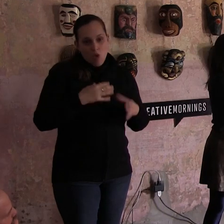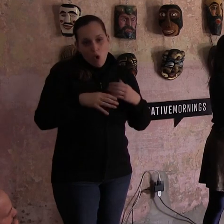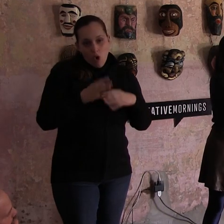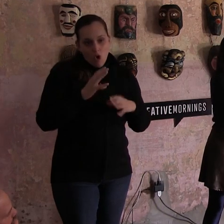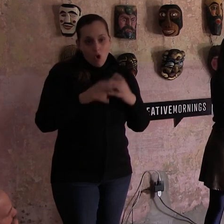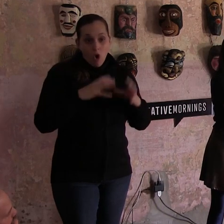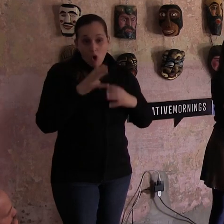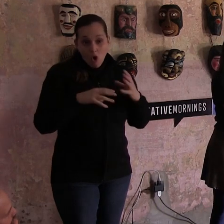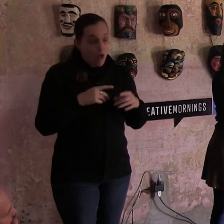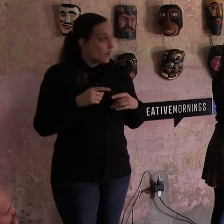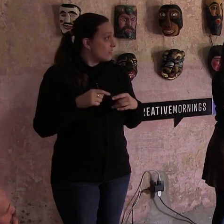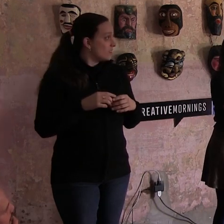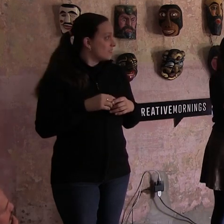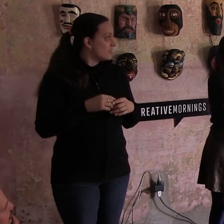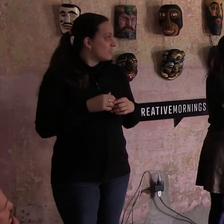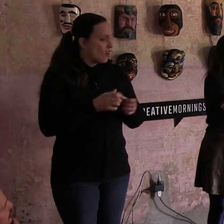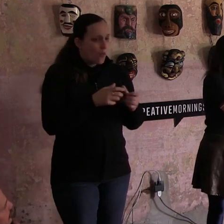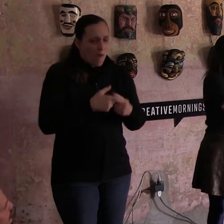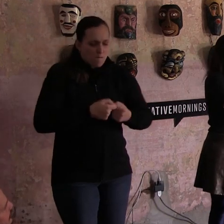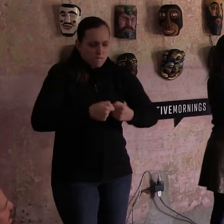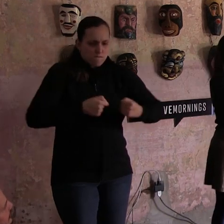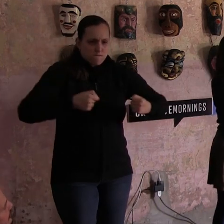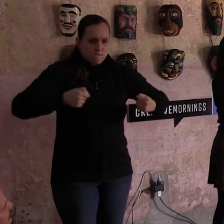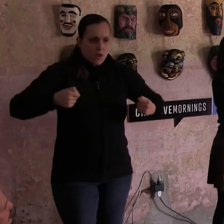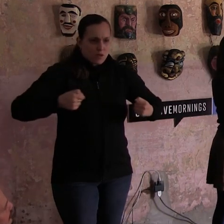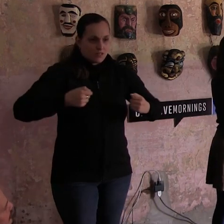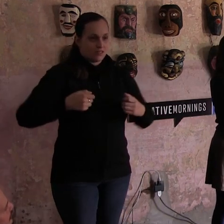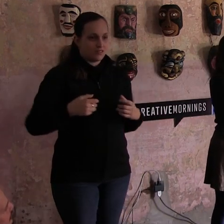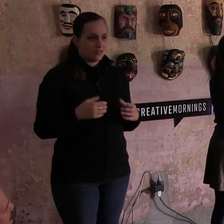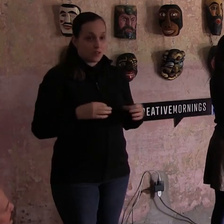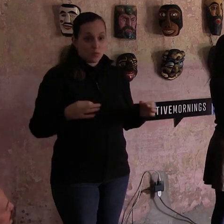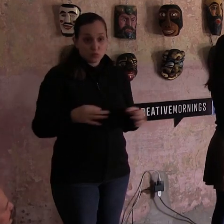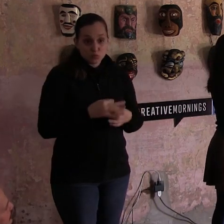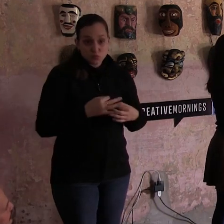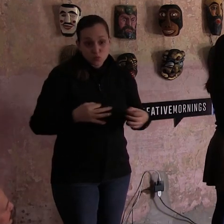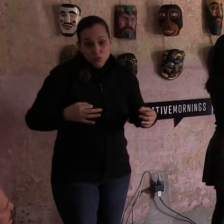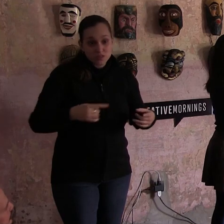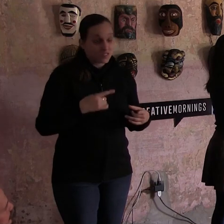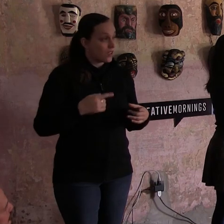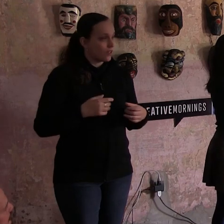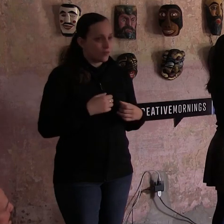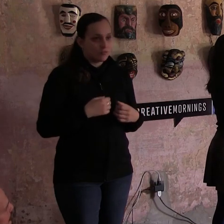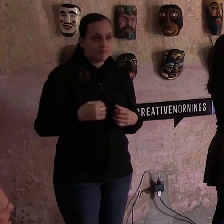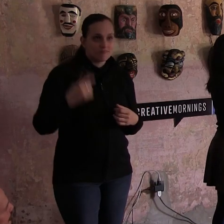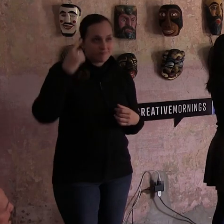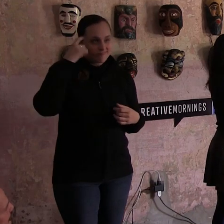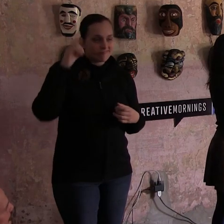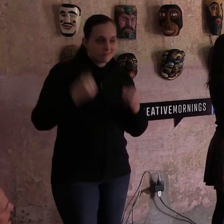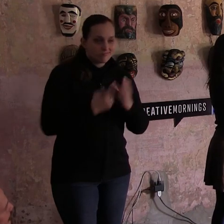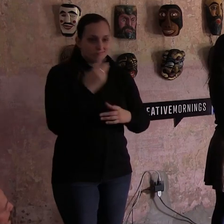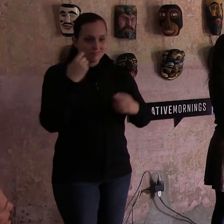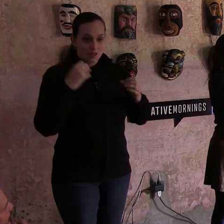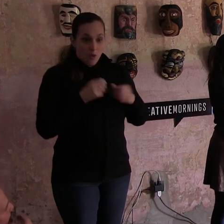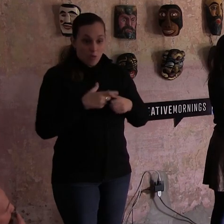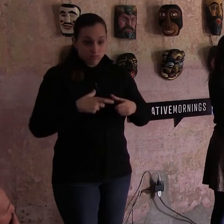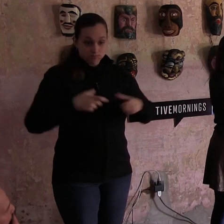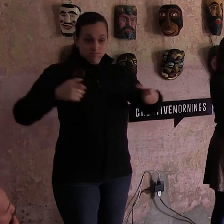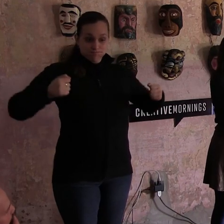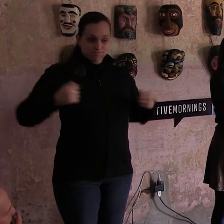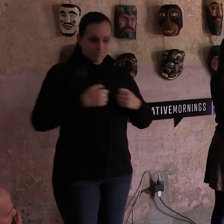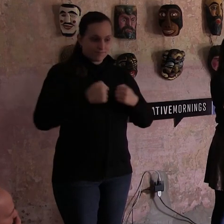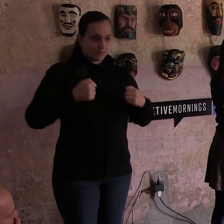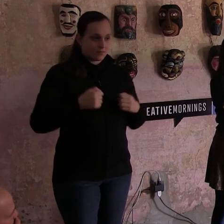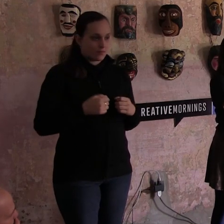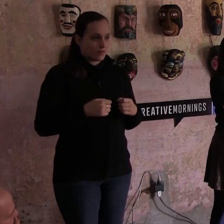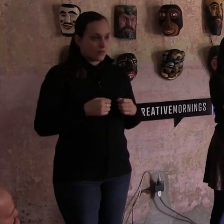ese videito, estaba inspirada en los móviles de Calder. Y entonces, cada obra tiene en cada pedacito